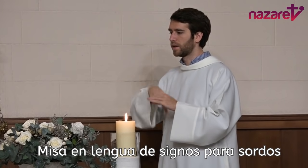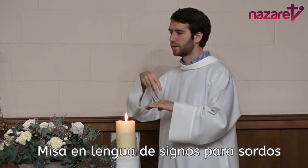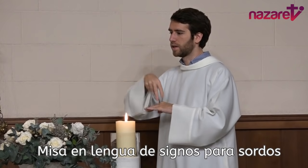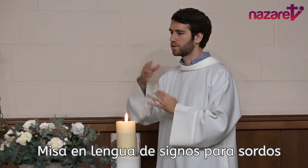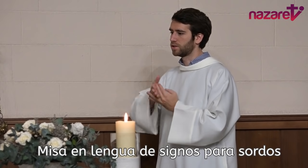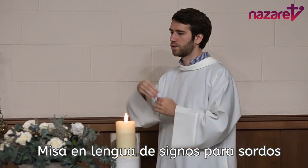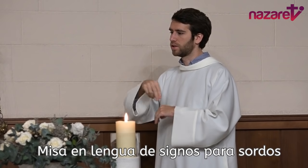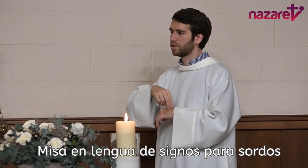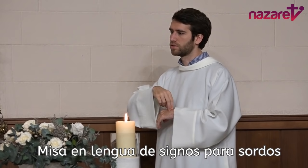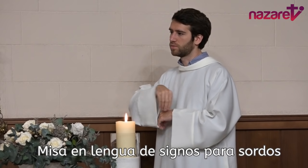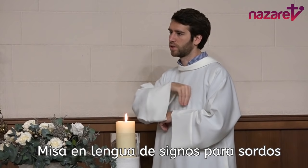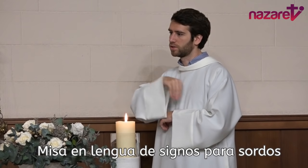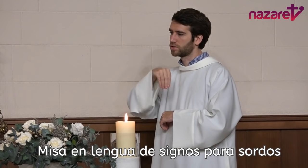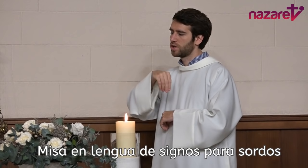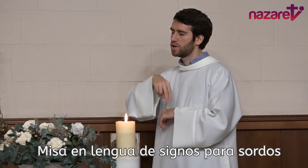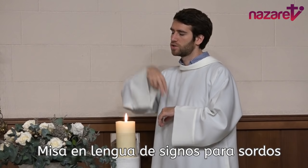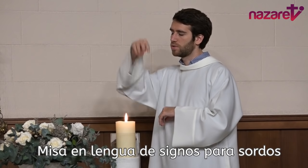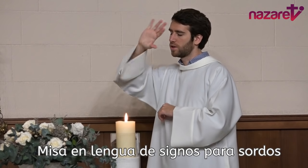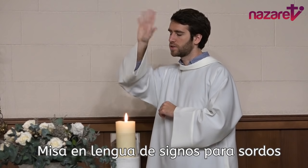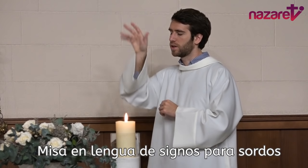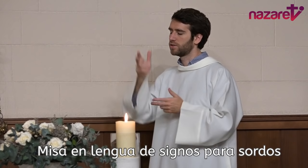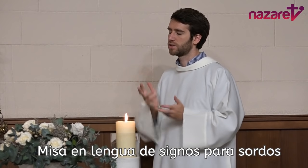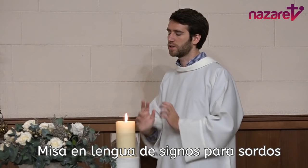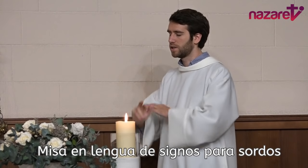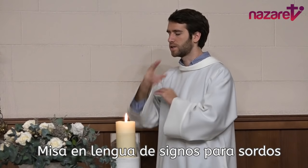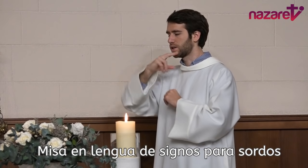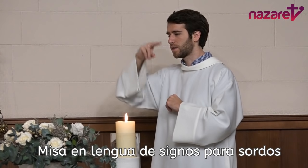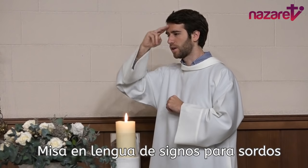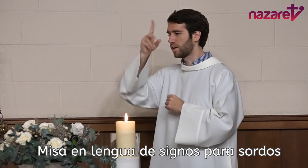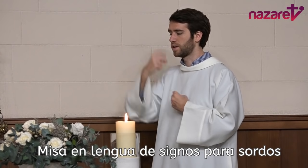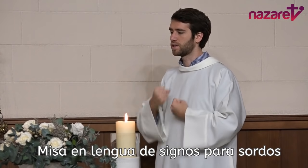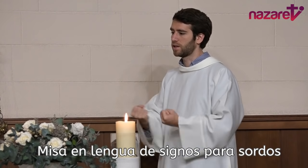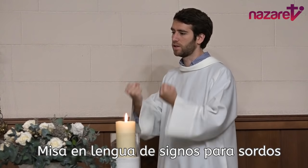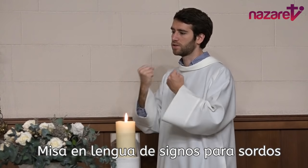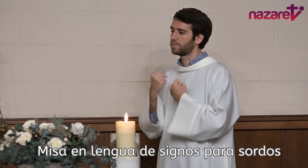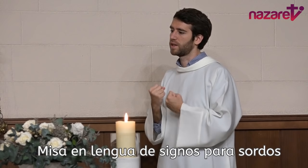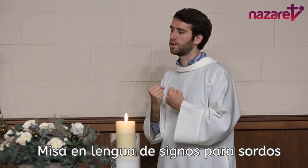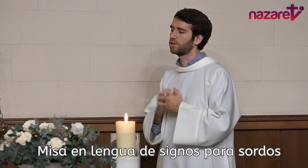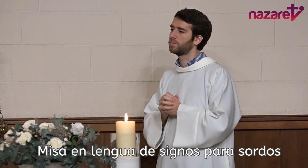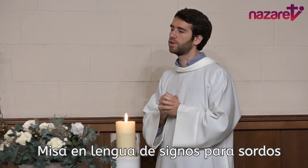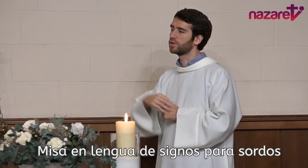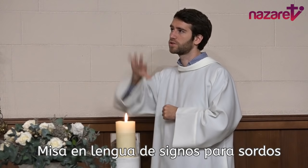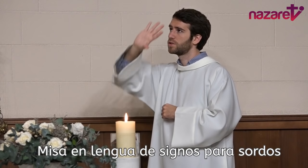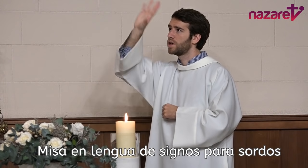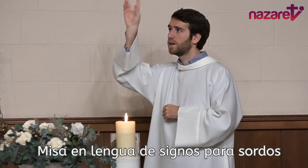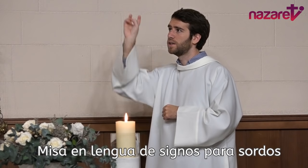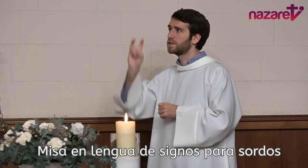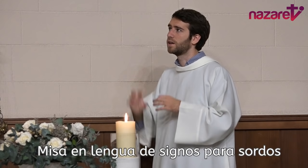día resucitó de entre los muertos, subió a los cielos y está sentado a la derecha de Dios Padre Todopoderoso. Desde allí ha de